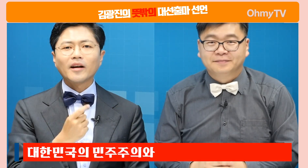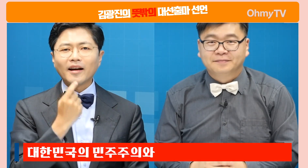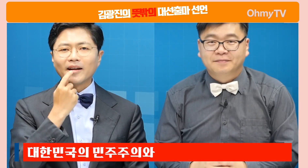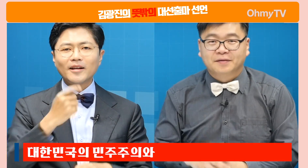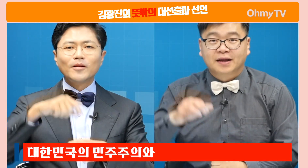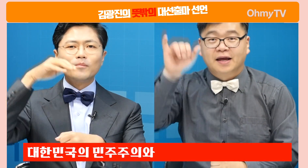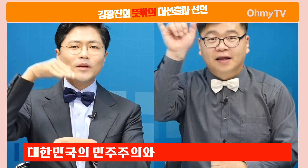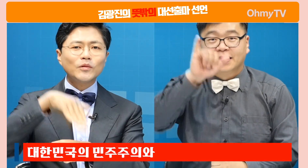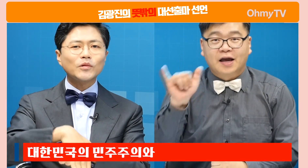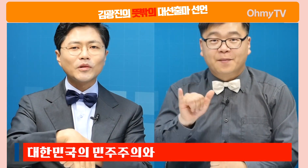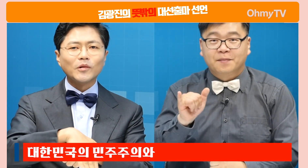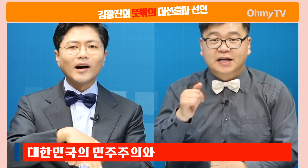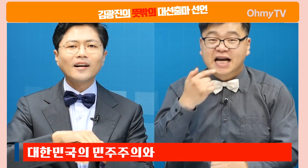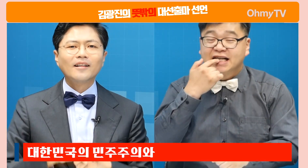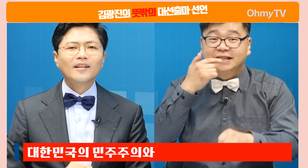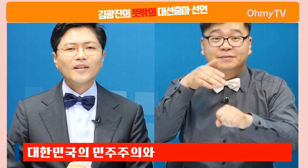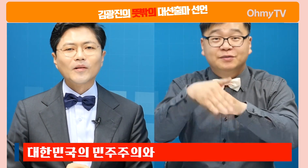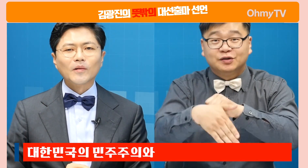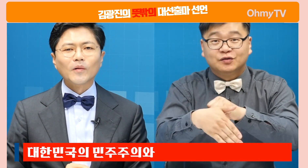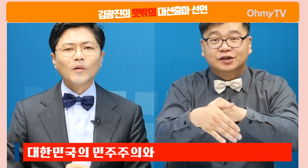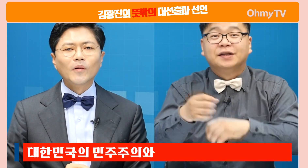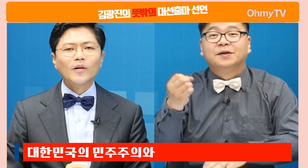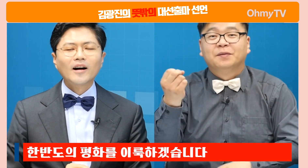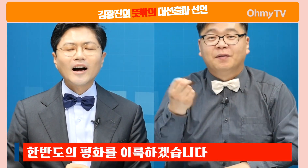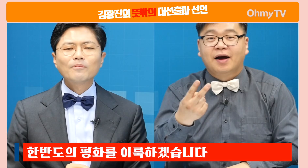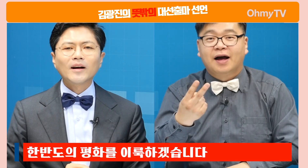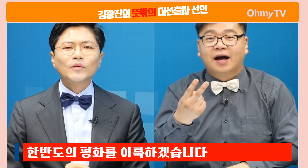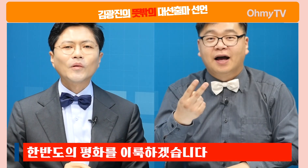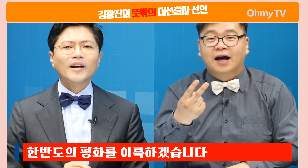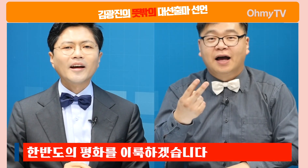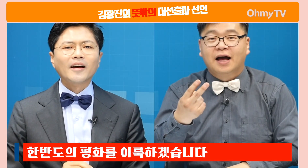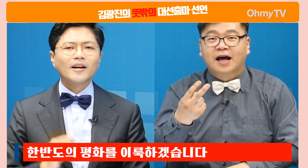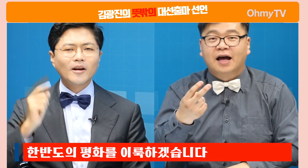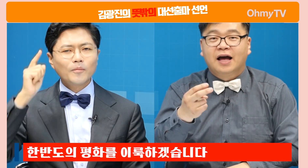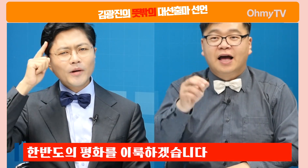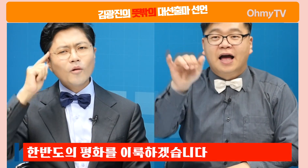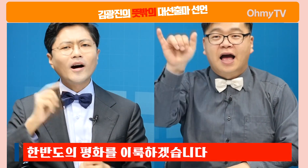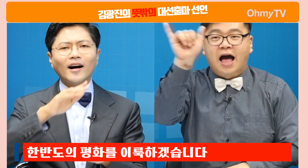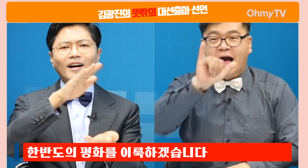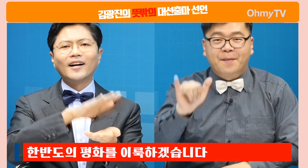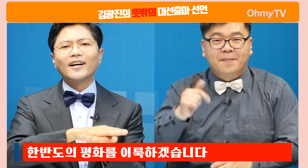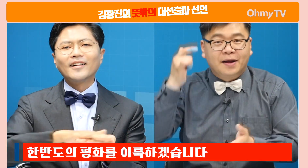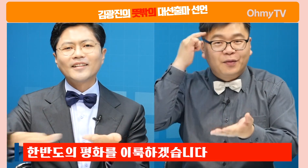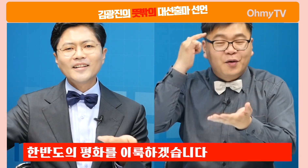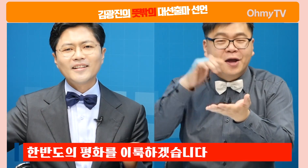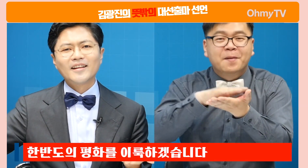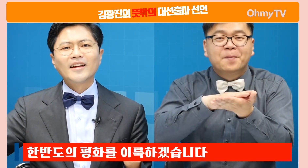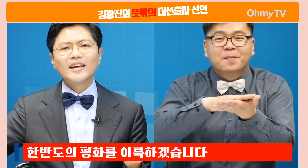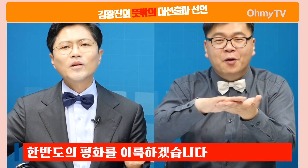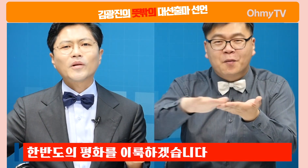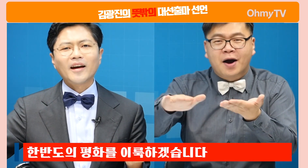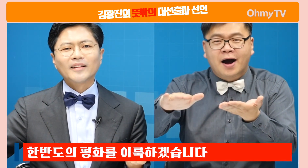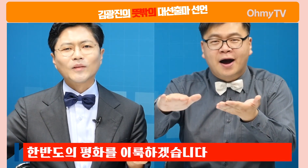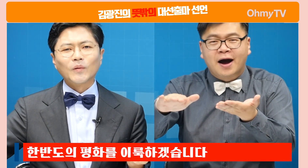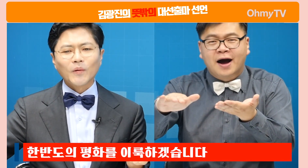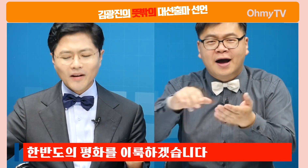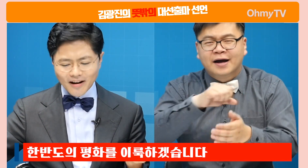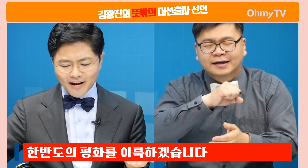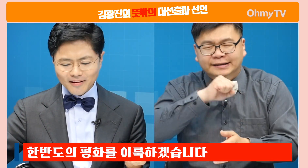대한민국의 민주주의와 그리고 한반도의 평화를 이룩해내도록